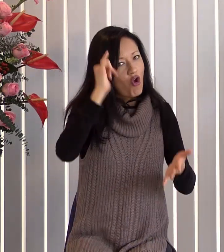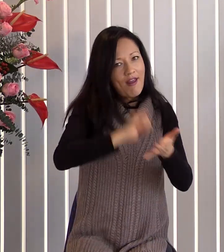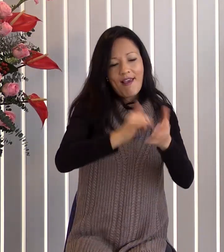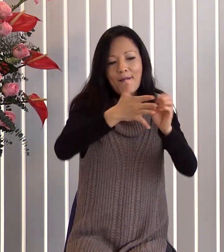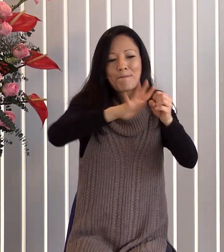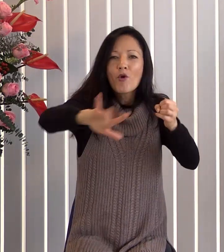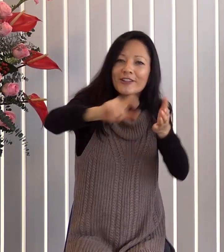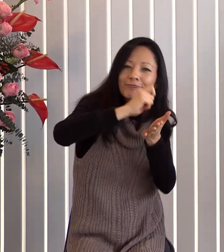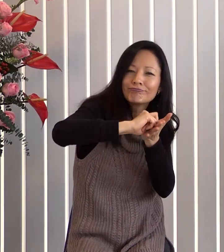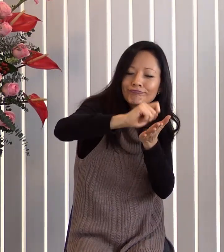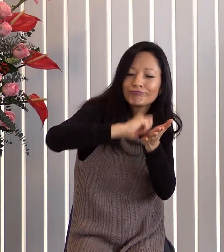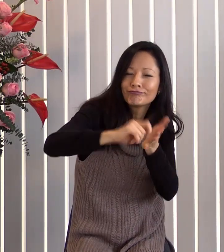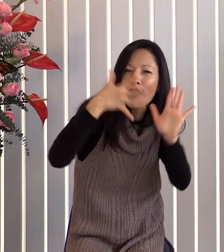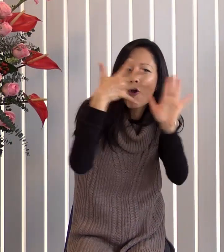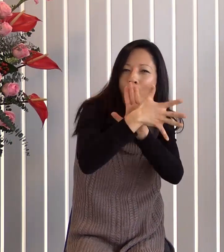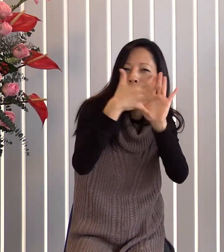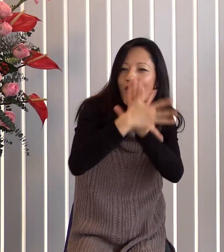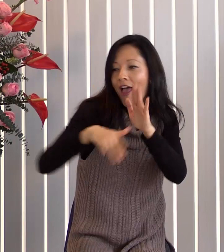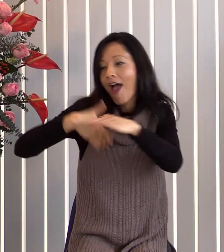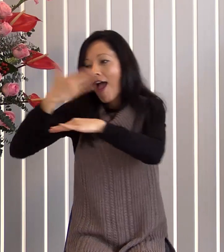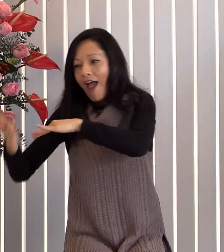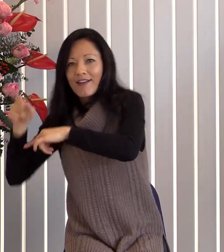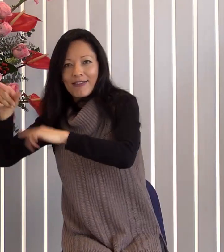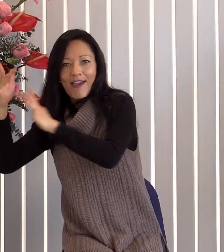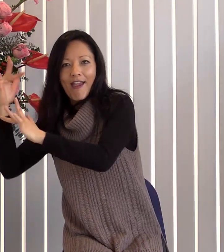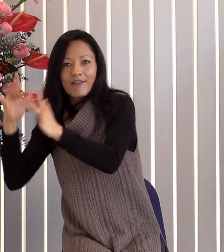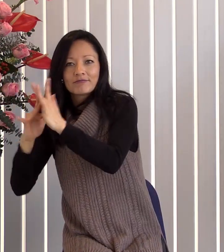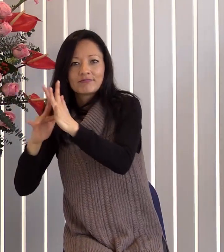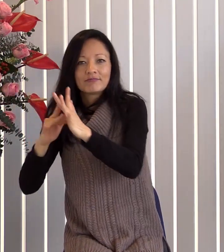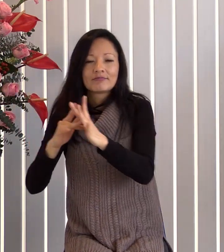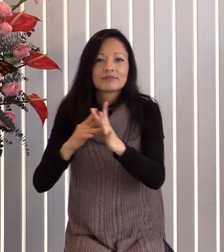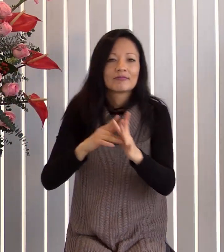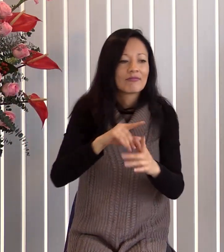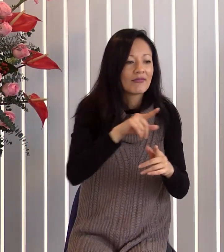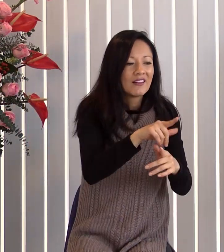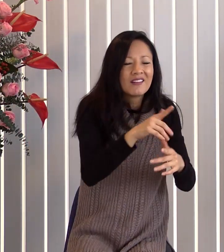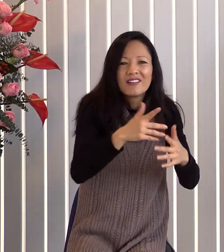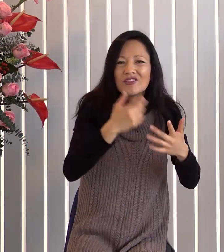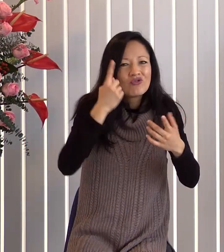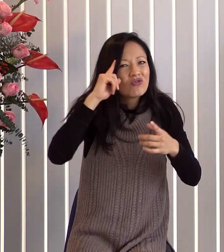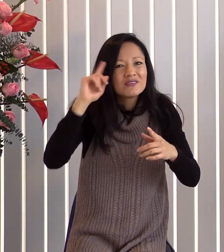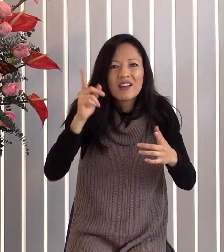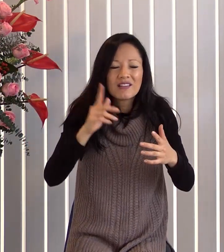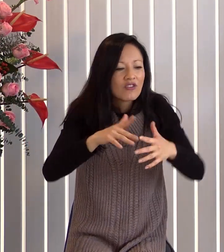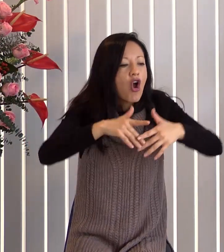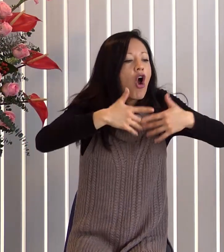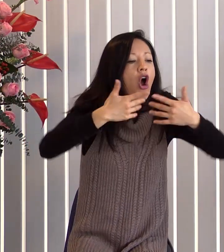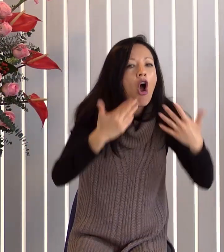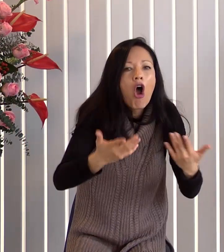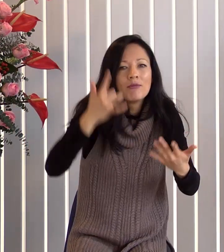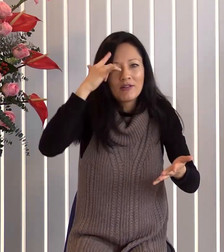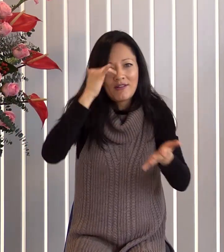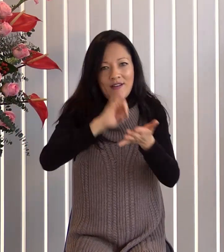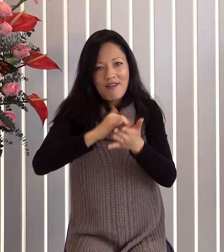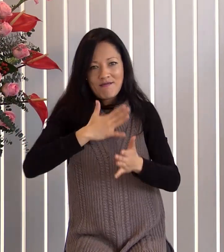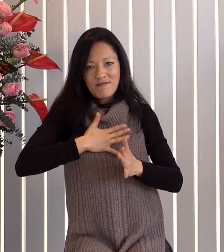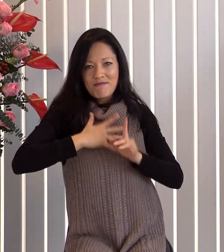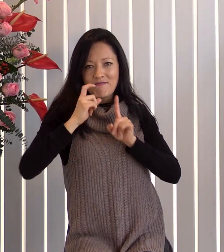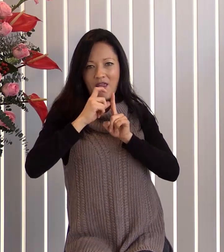Moisés acerca de mí y hace la diferencia, ¿cómo van a creer en mi